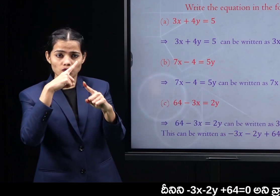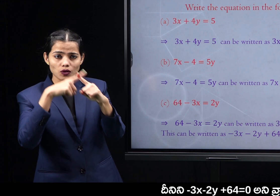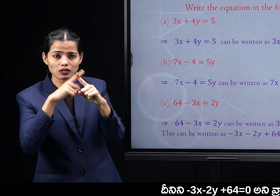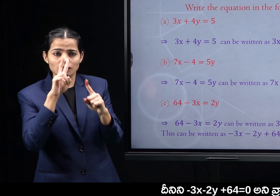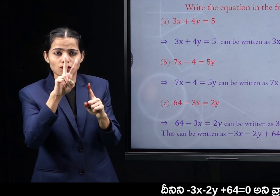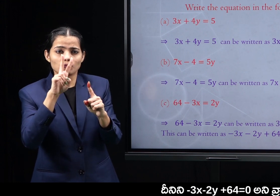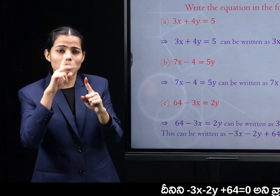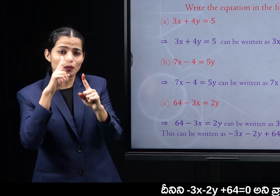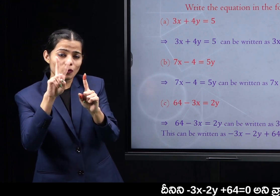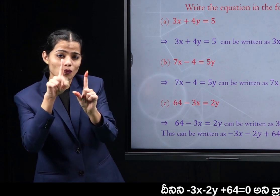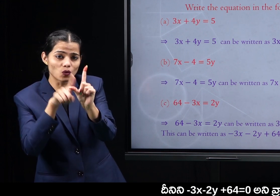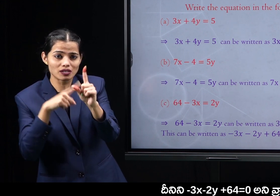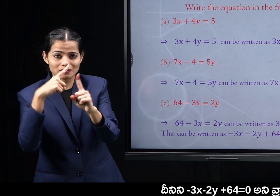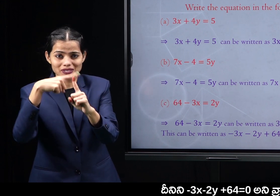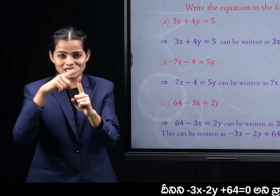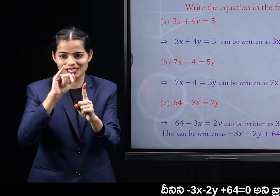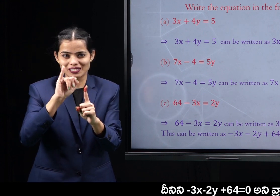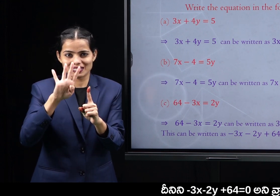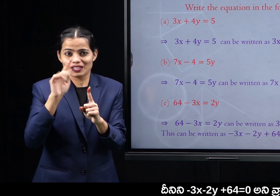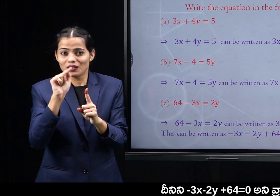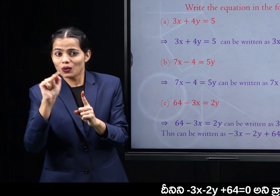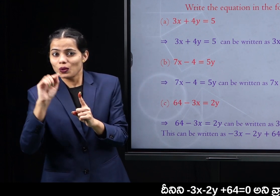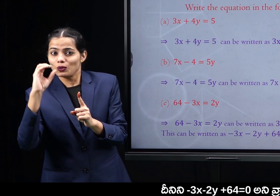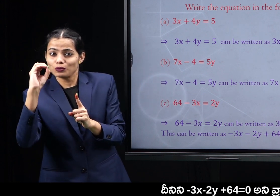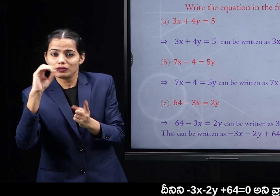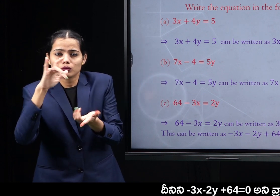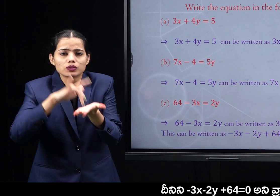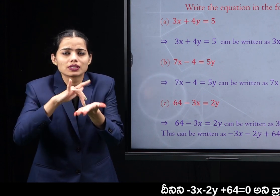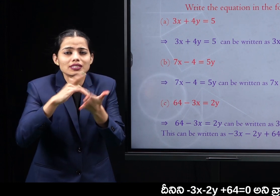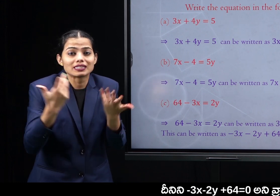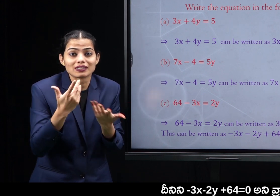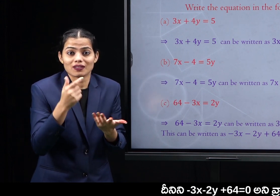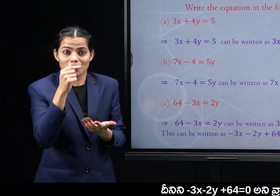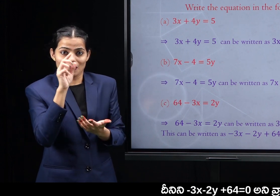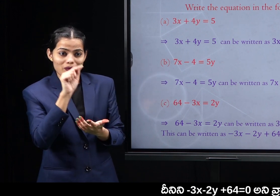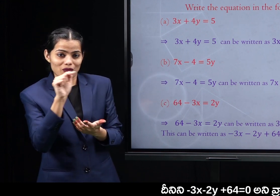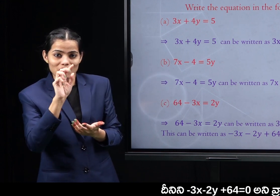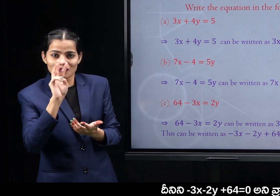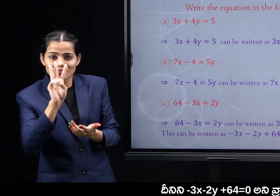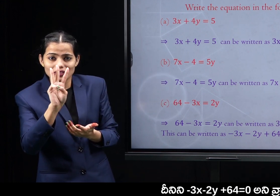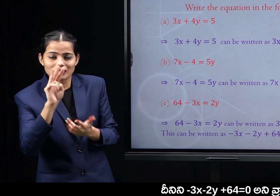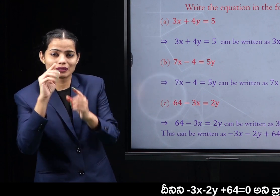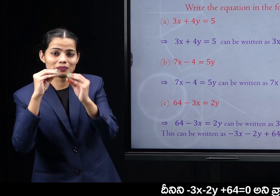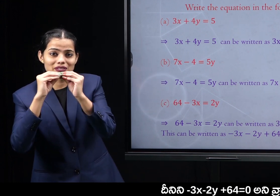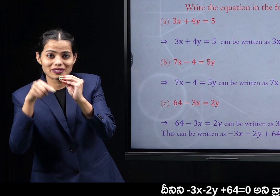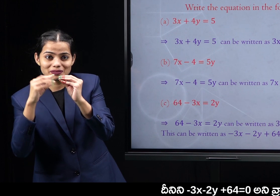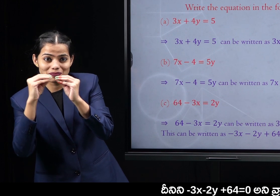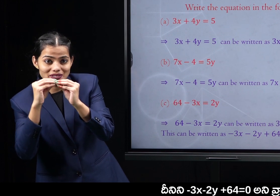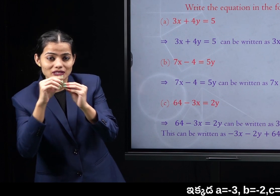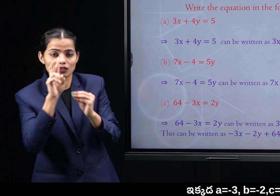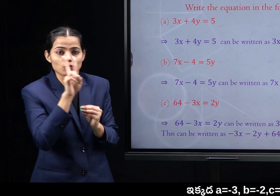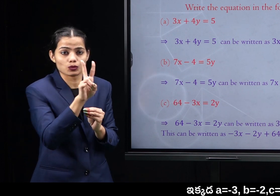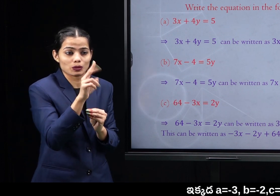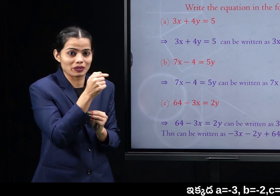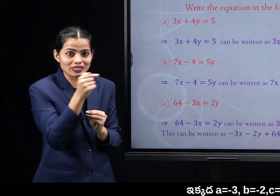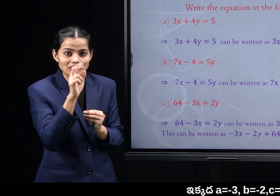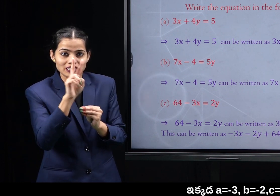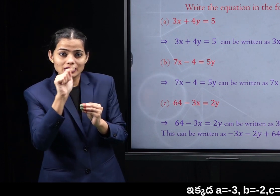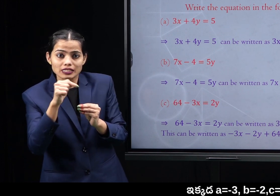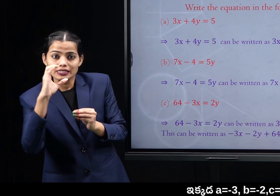దీన్ని మైనస్ 3x మైనస్ 2y ప్లస్ 64 ఈజ్ ఈక్వల్ టు 0 అని రాయొచ్చు. ఇక్కడ a ఈజ్ ఈక్వల్ టు